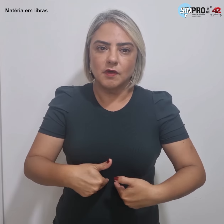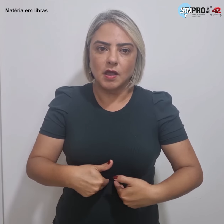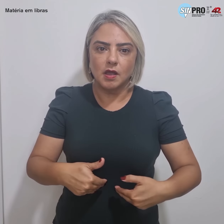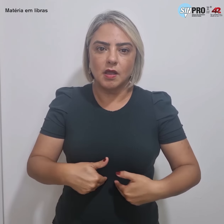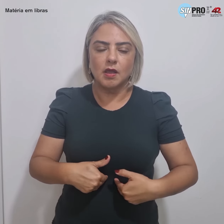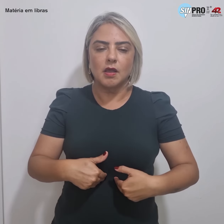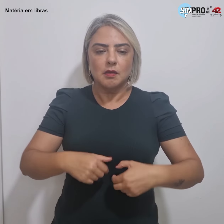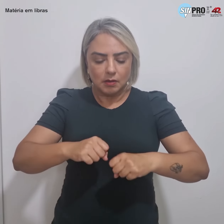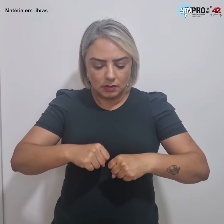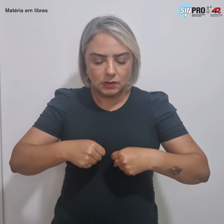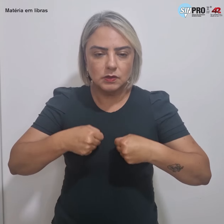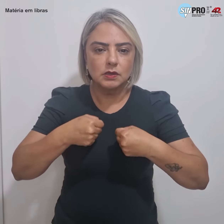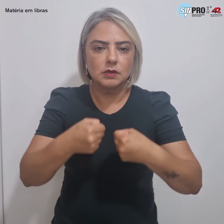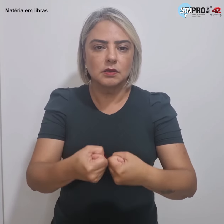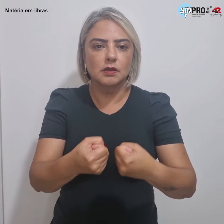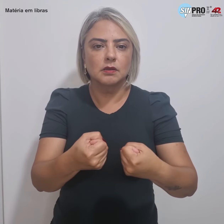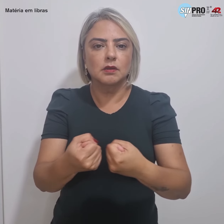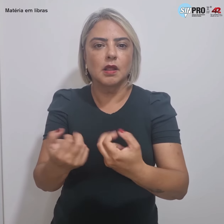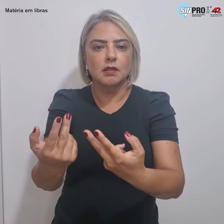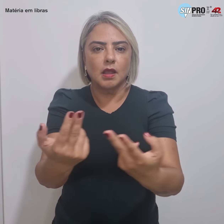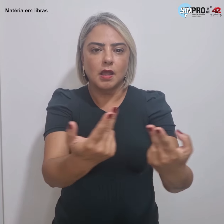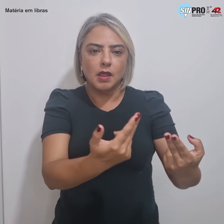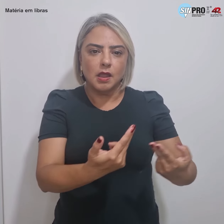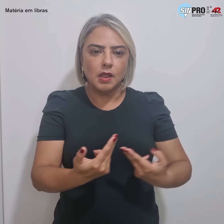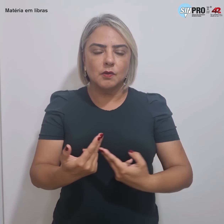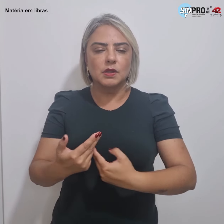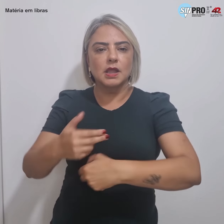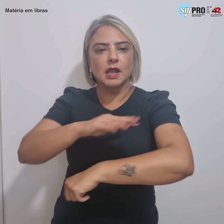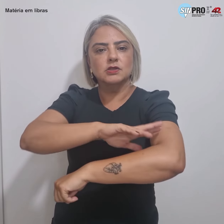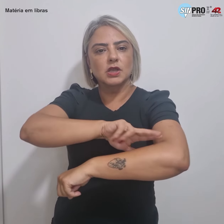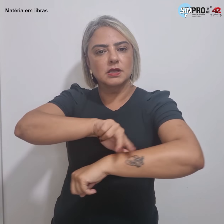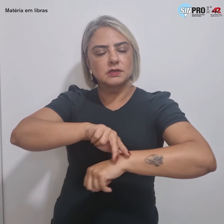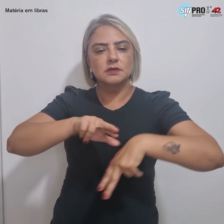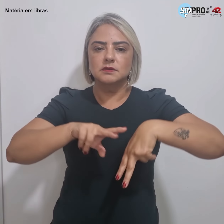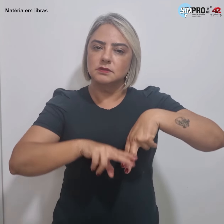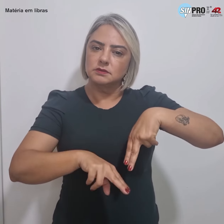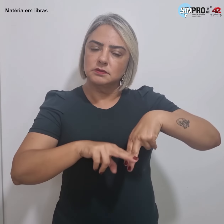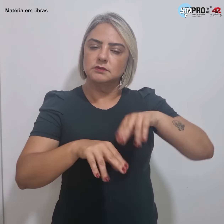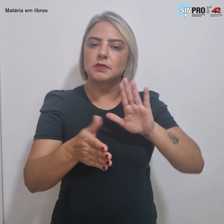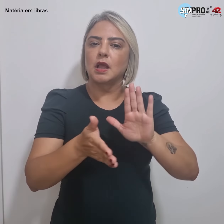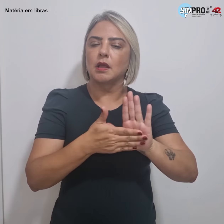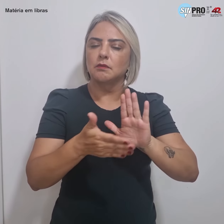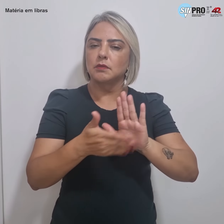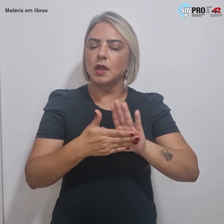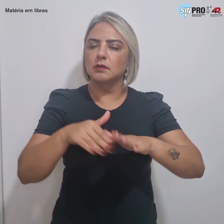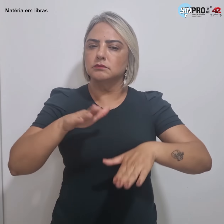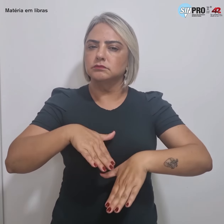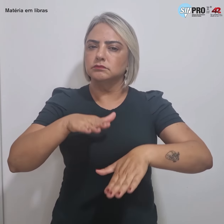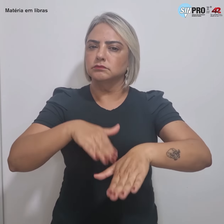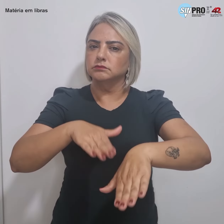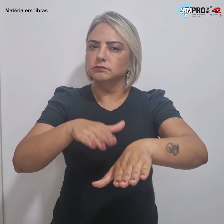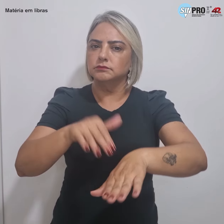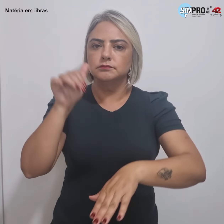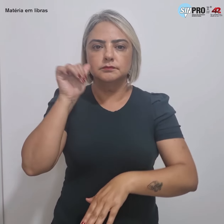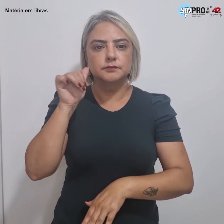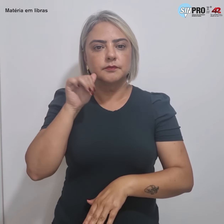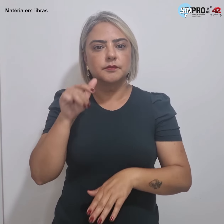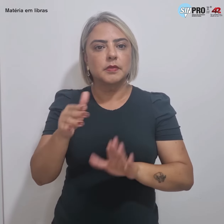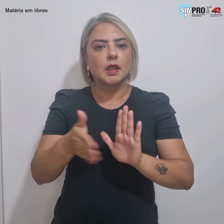defesa da equidade racial e de gênero. As pautas da Marcha das Mulheres tratam de problemas